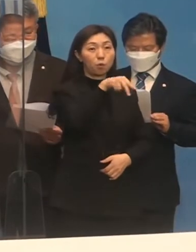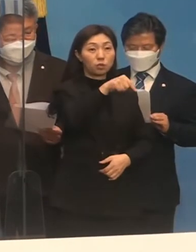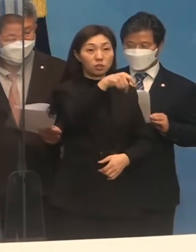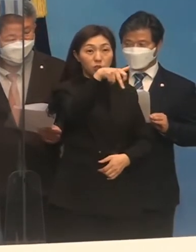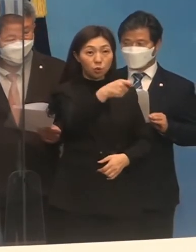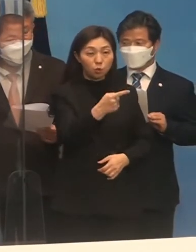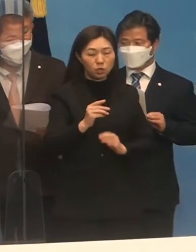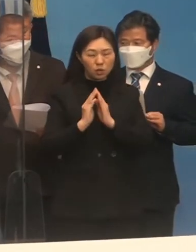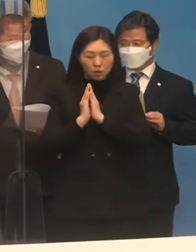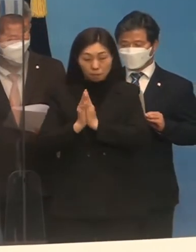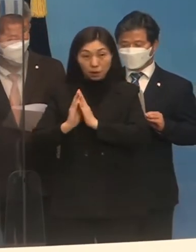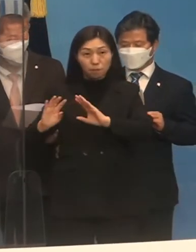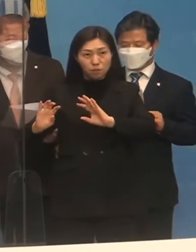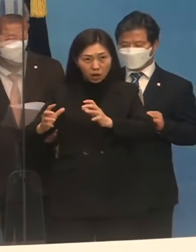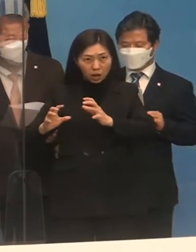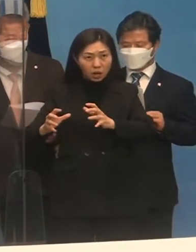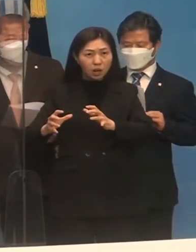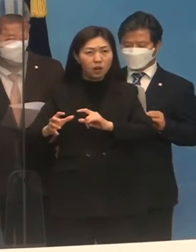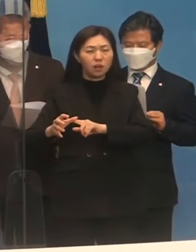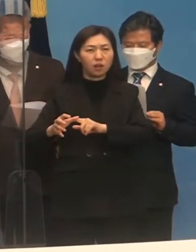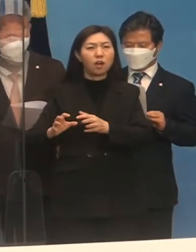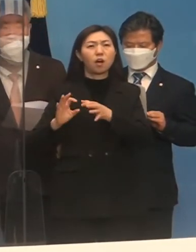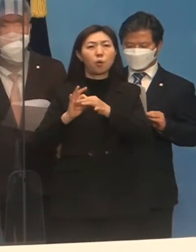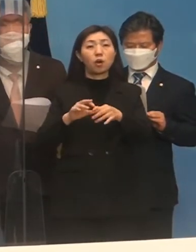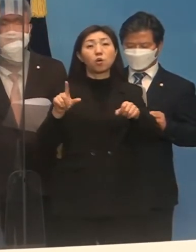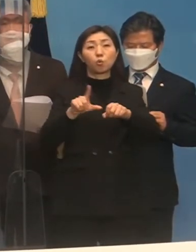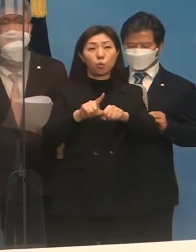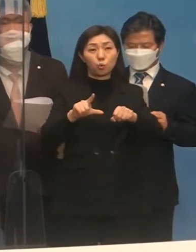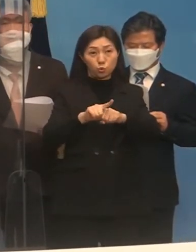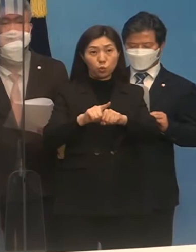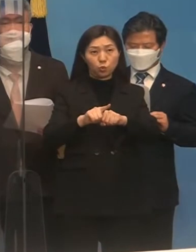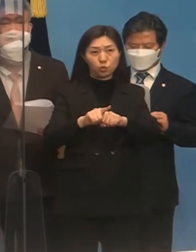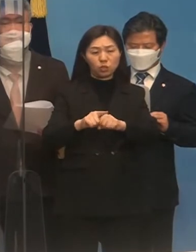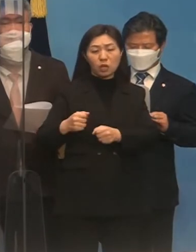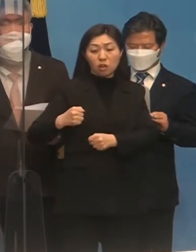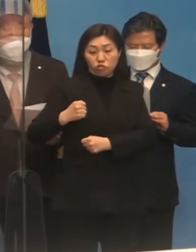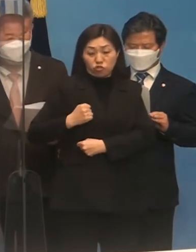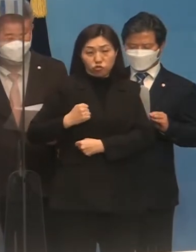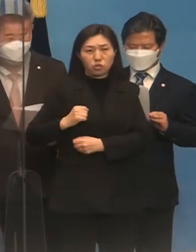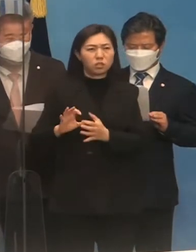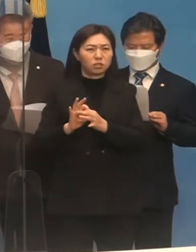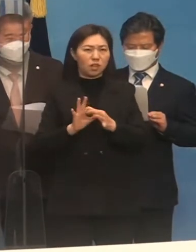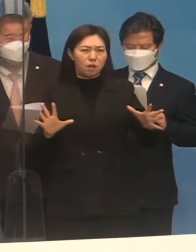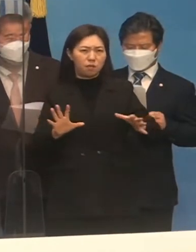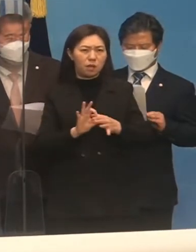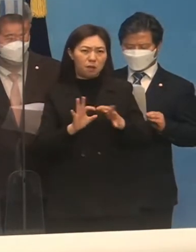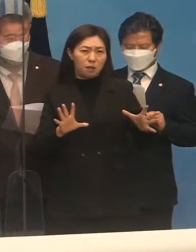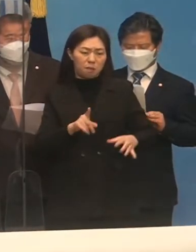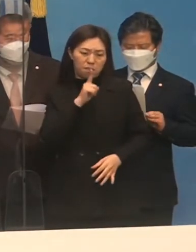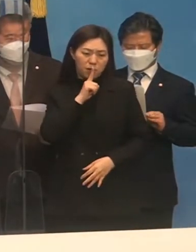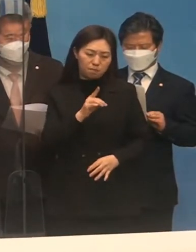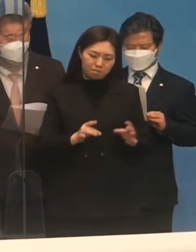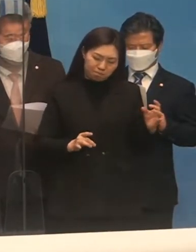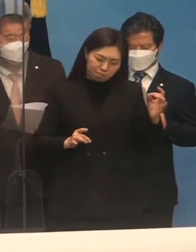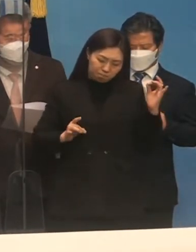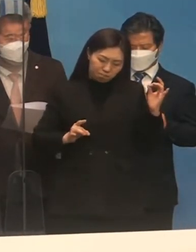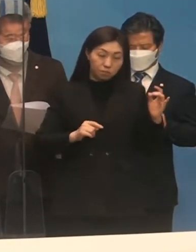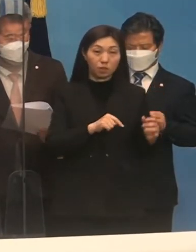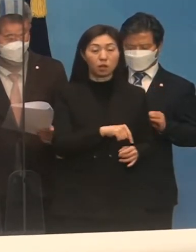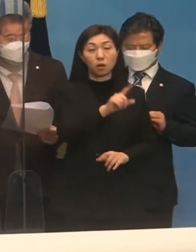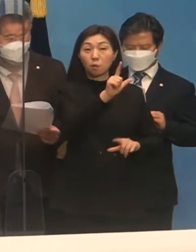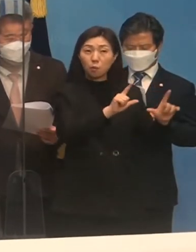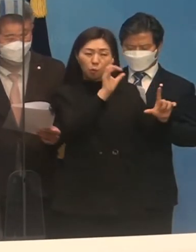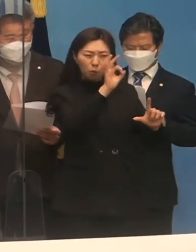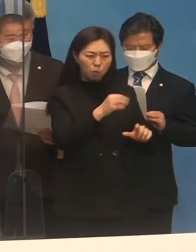사업은 쿠데타 이후에도 군부와 무관한 사업이라는 입장을 고수하며 침묵하고 있습니다. 부끄럽습니다.